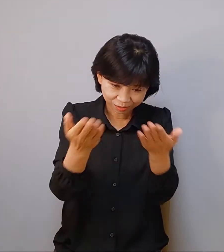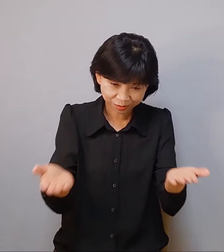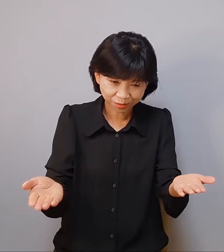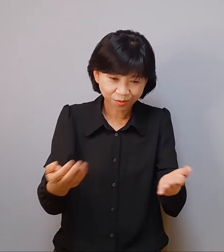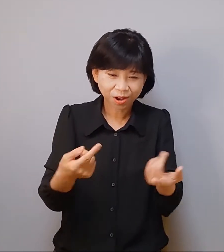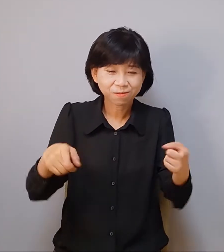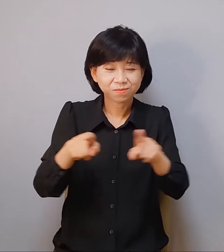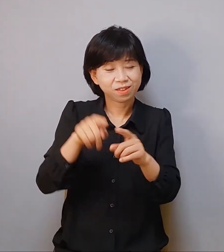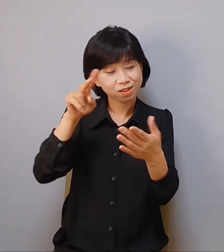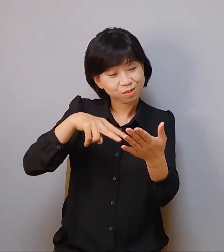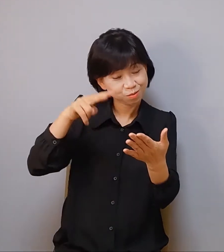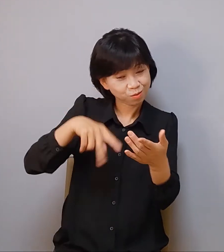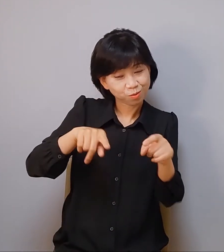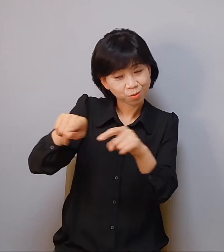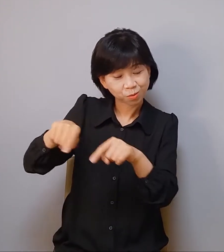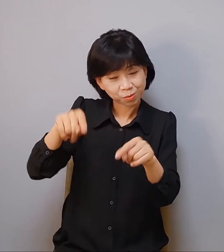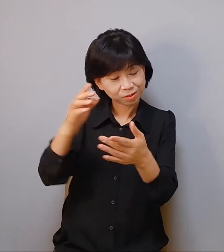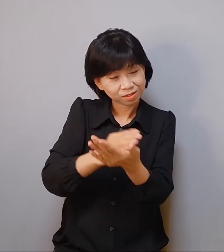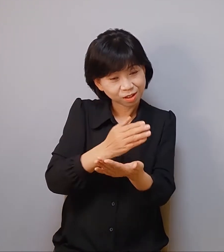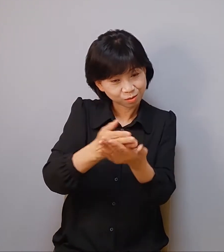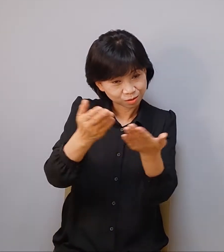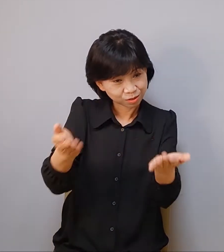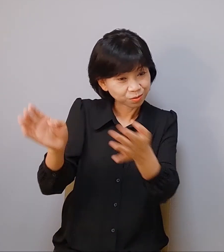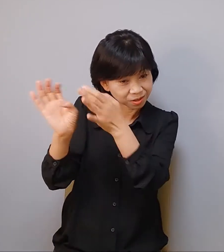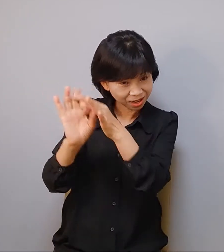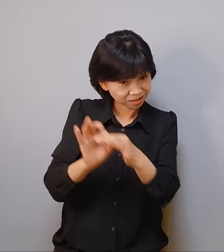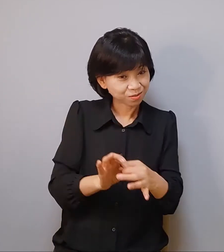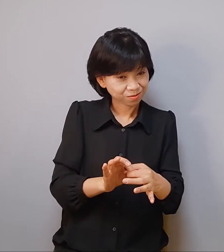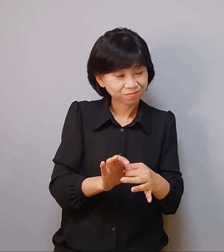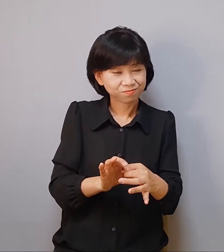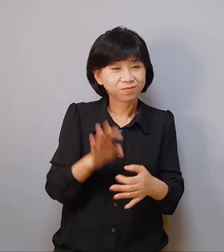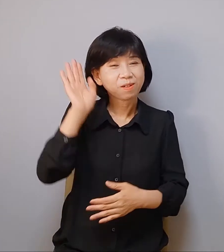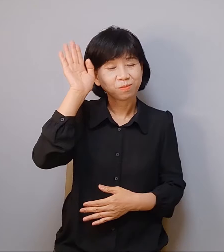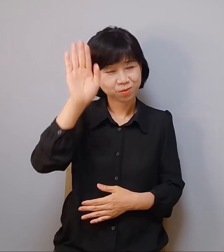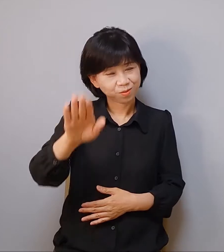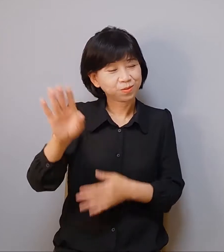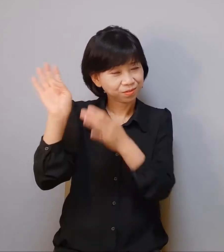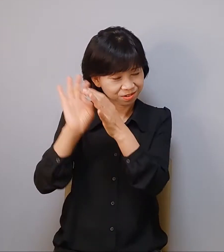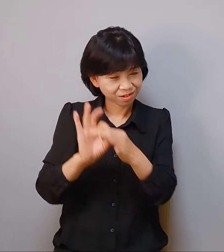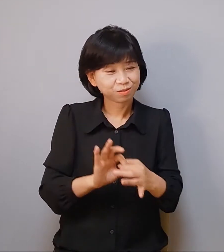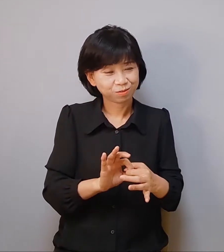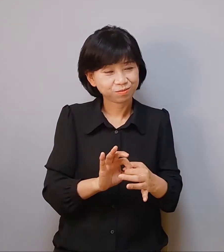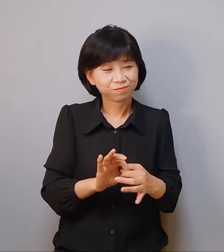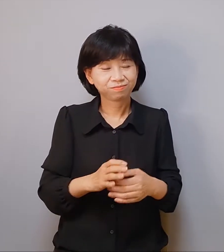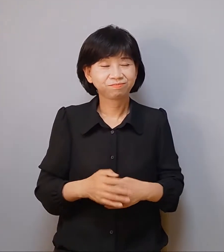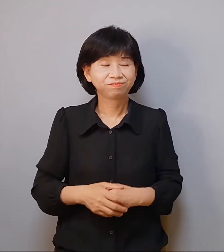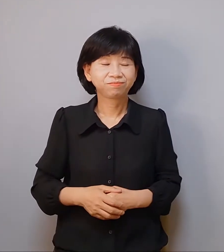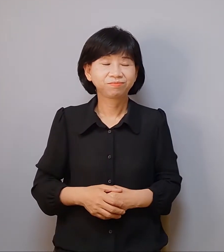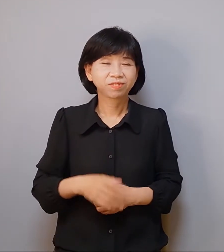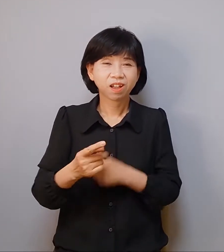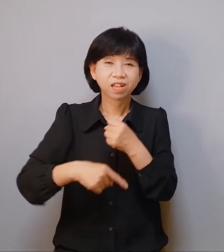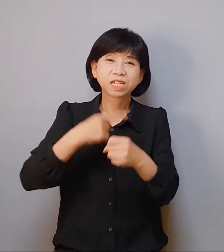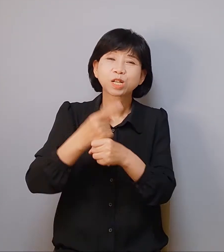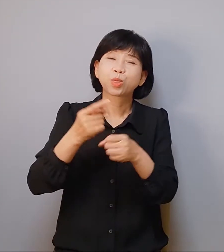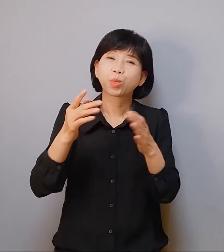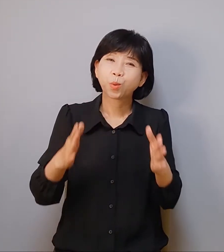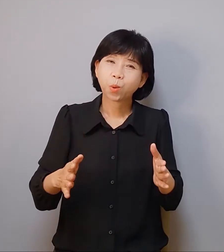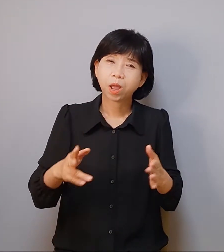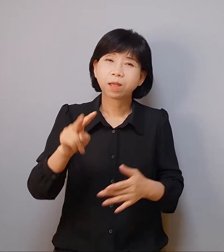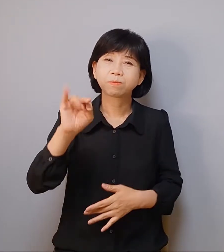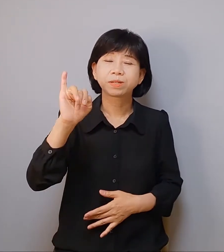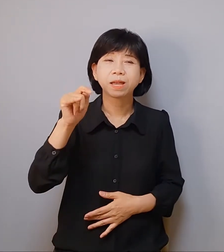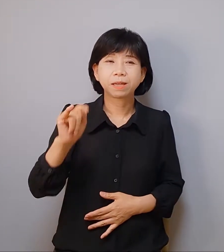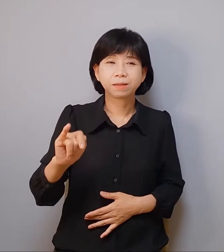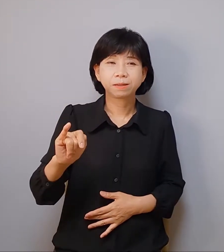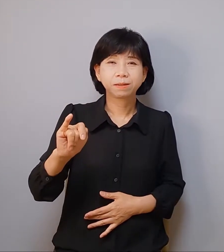읽으면서 녹음해서 또 나누어 드리면서 앞으로도 수차례 그런 과정을 거치면서 한 해 동안 우리 VIP를 위해서 계속